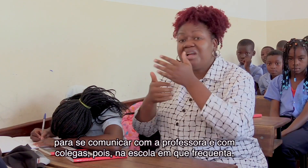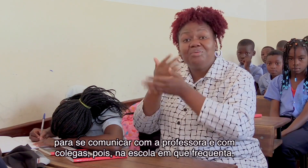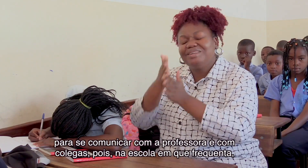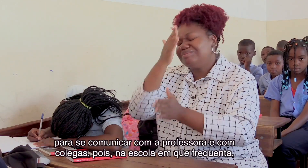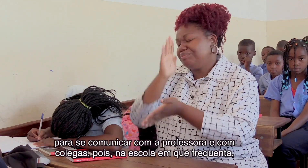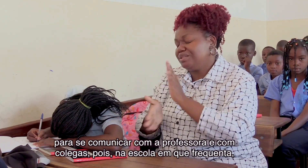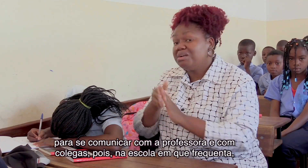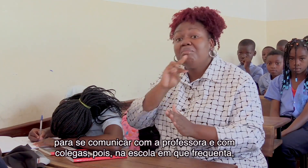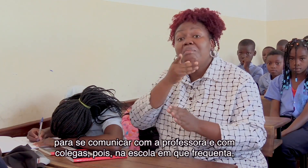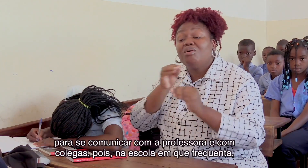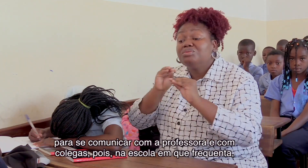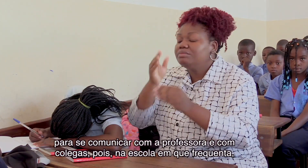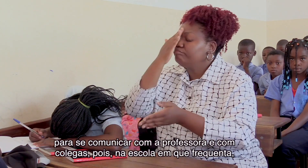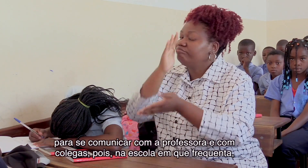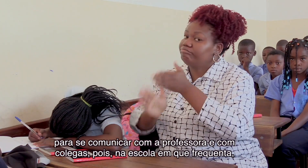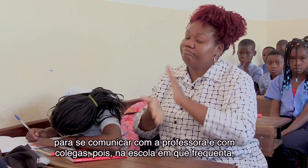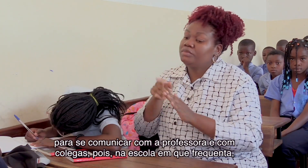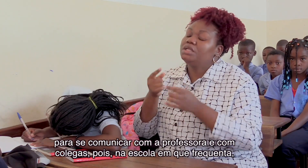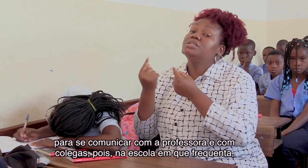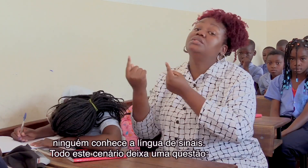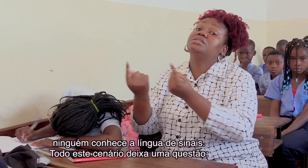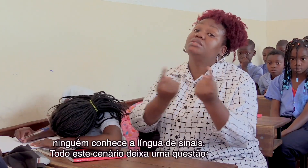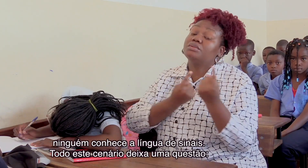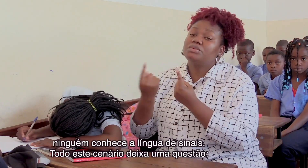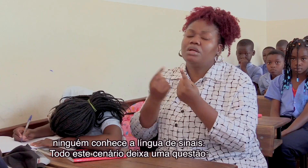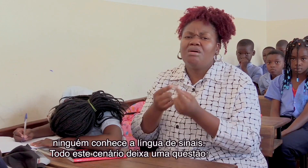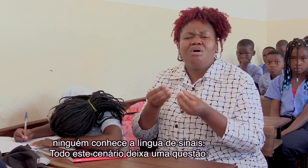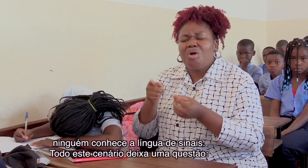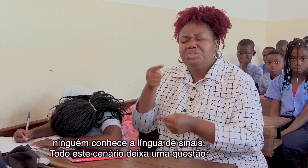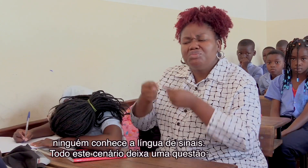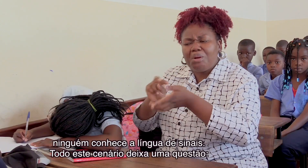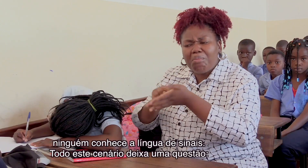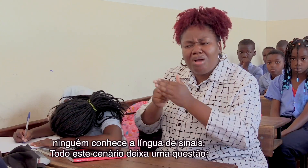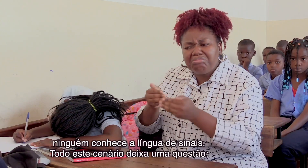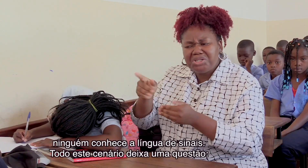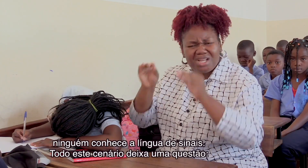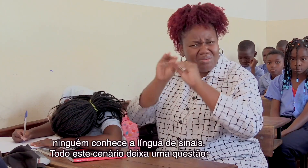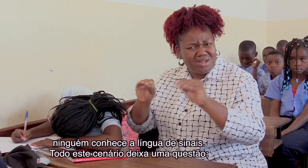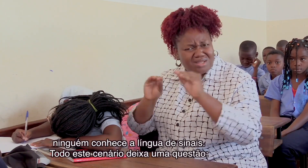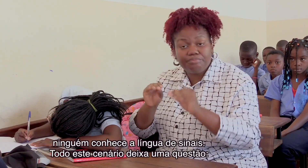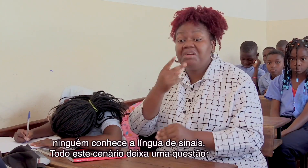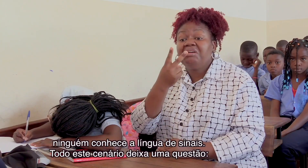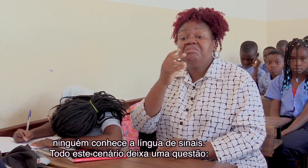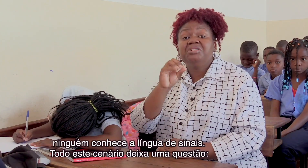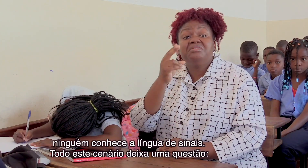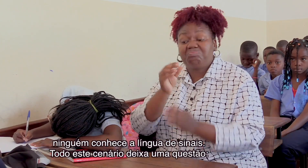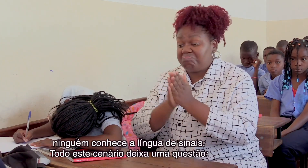professora e com colegas. Pois, na escola em que frequenta, ninguém conhece a língua de sinais. Todo este cenário deixa uma questão.